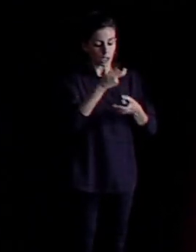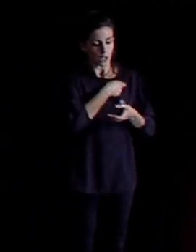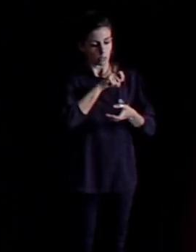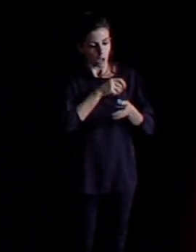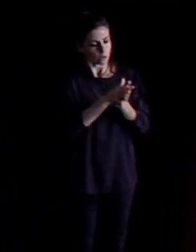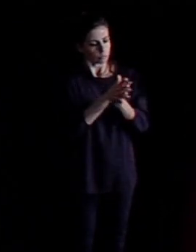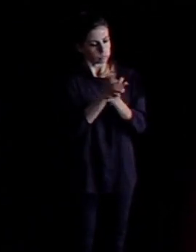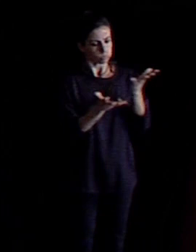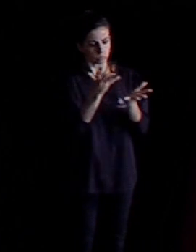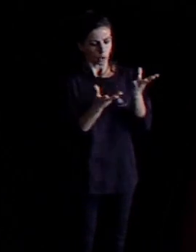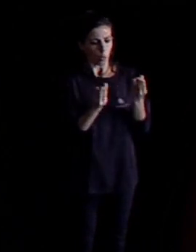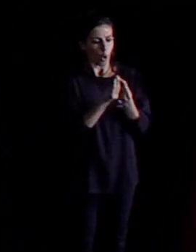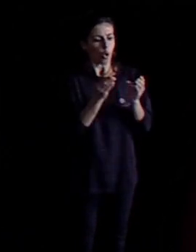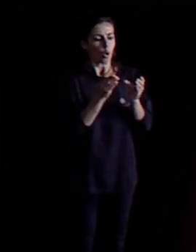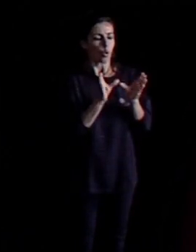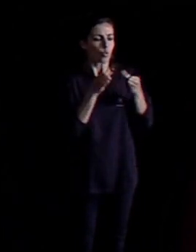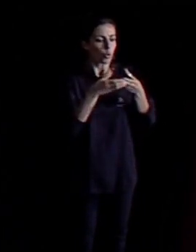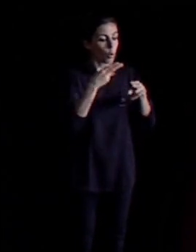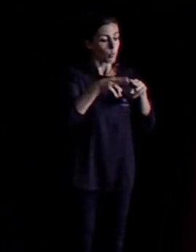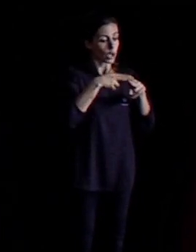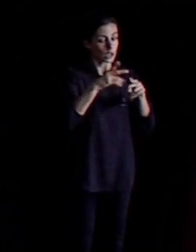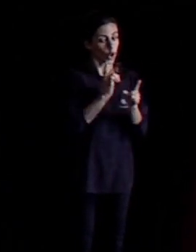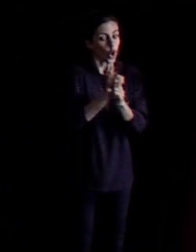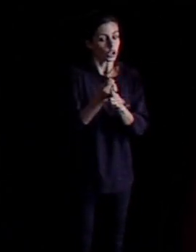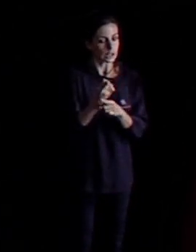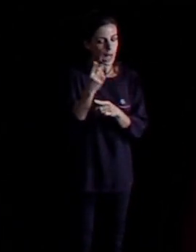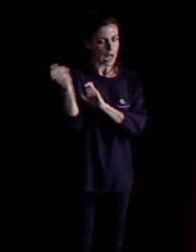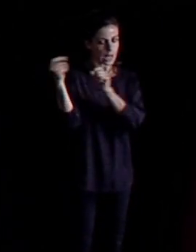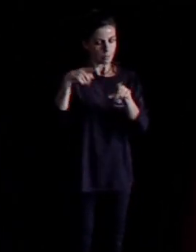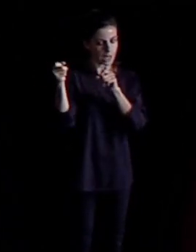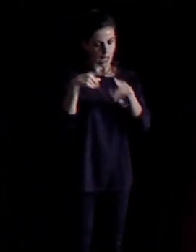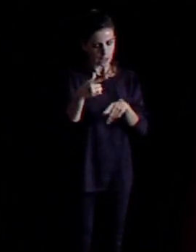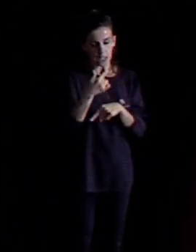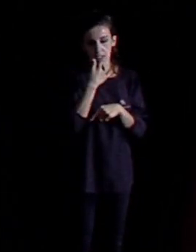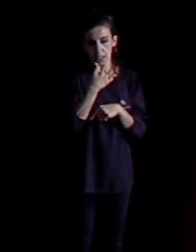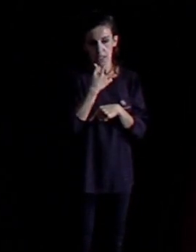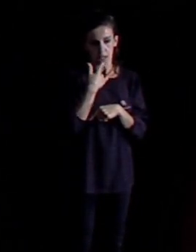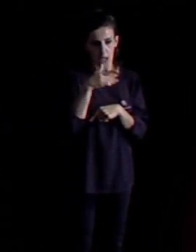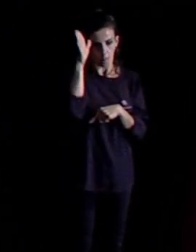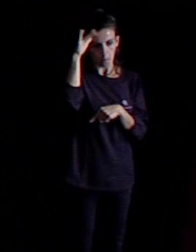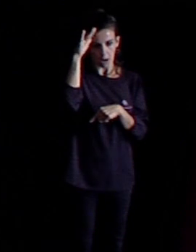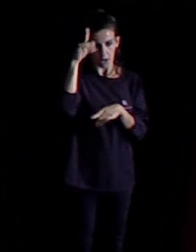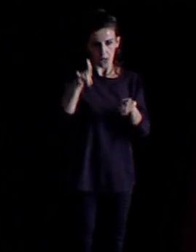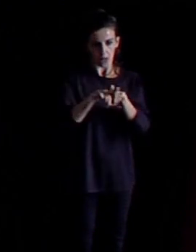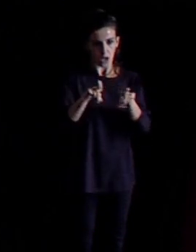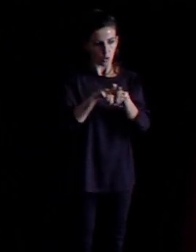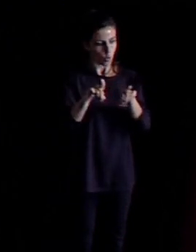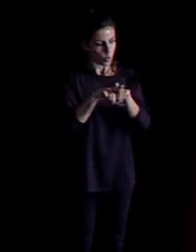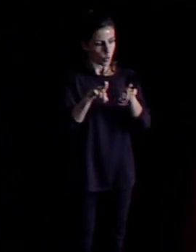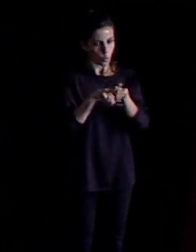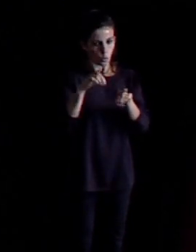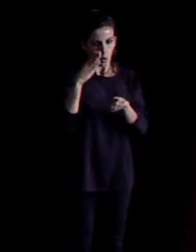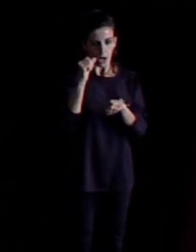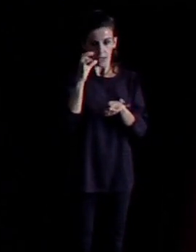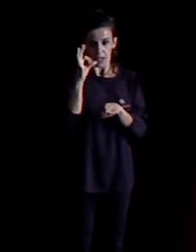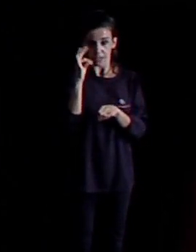ante inmigrantes, ¿vale? Y dicen barbaridades como Castillo, pues si en un momento dado se cierra